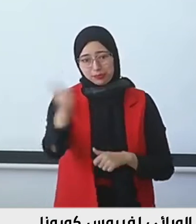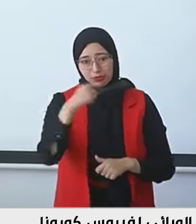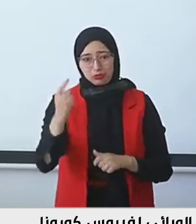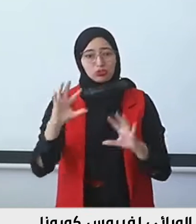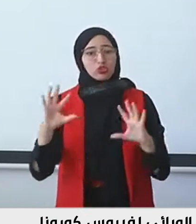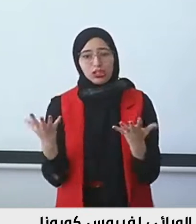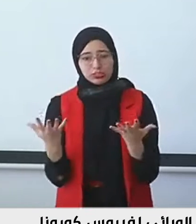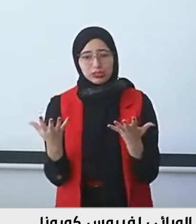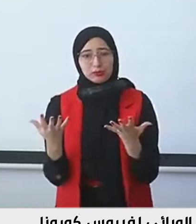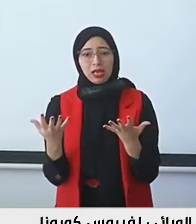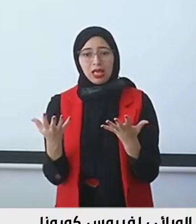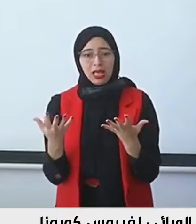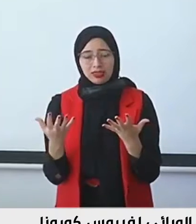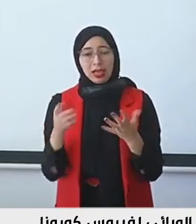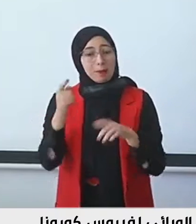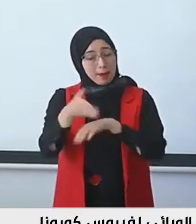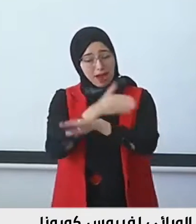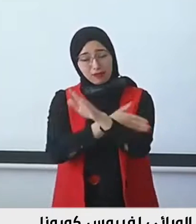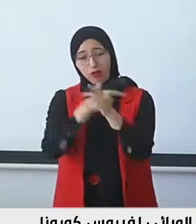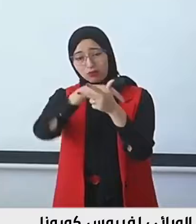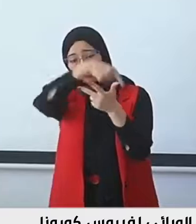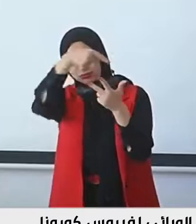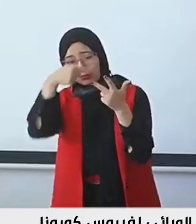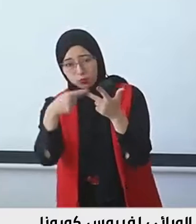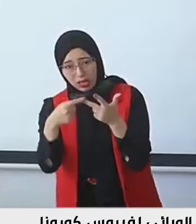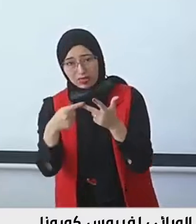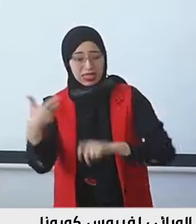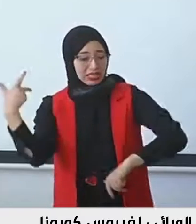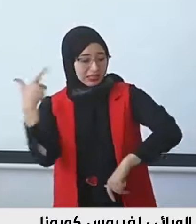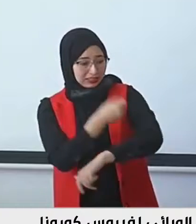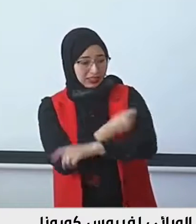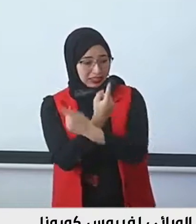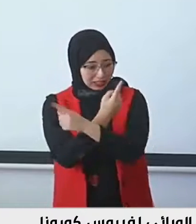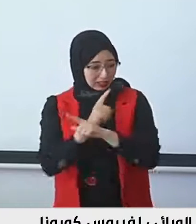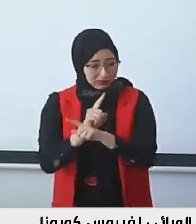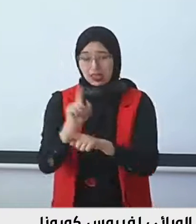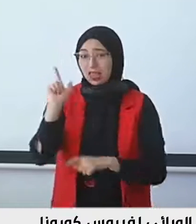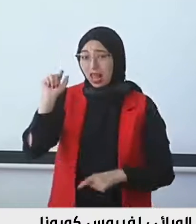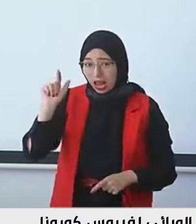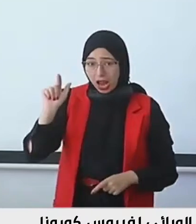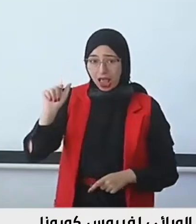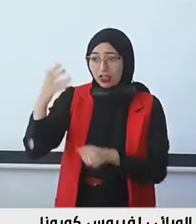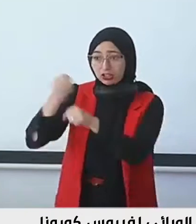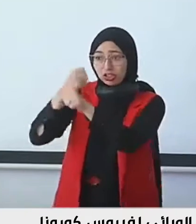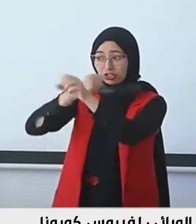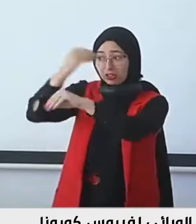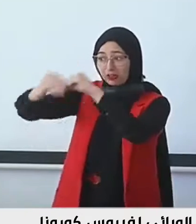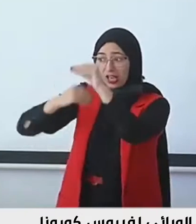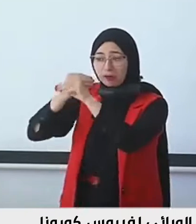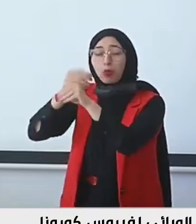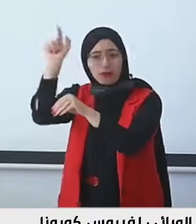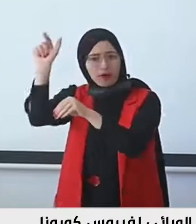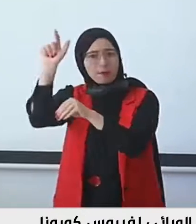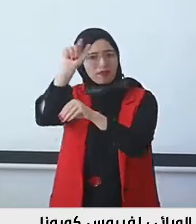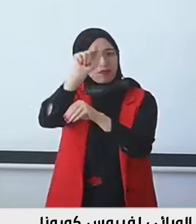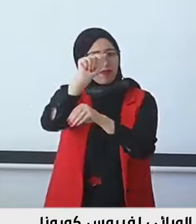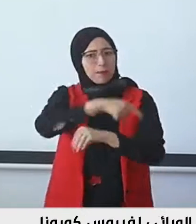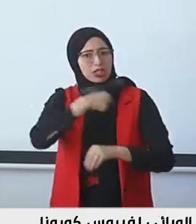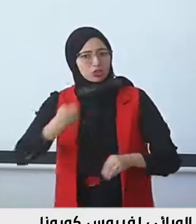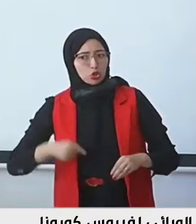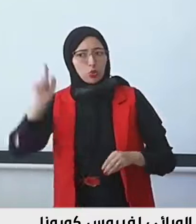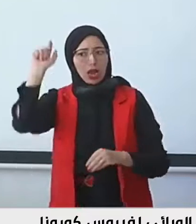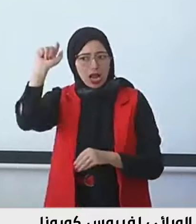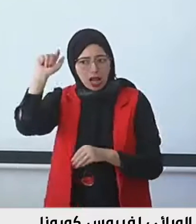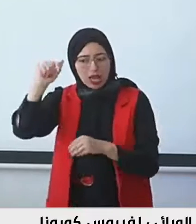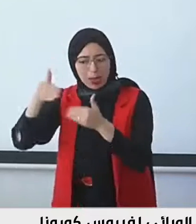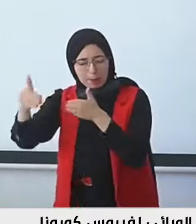ندعموا وسائل الوقاية، والتلقيح هذايا حقيقة في المراحل الأخيرة في العالم الكل، ثم عديد